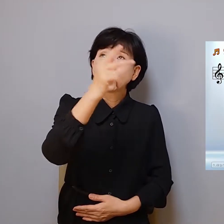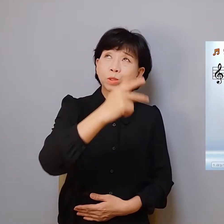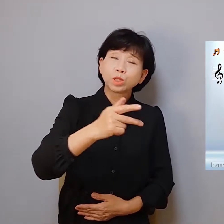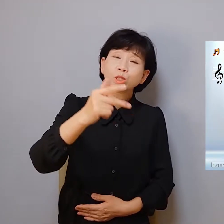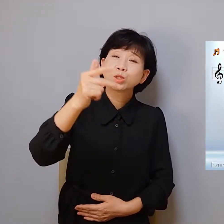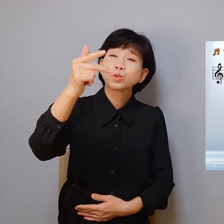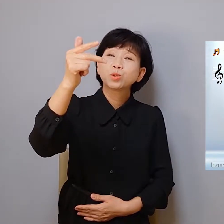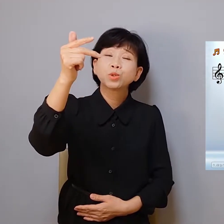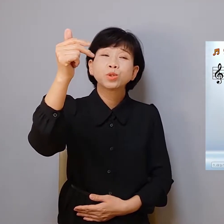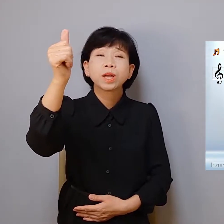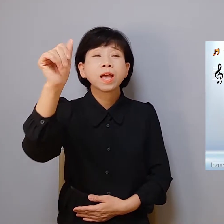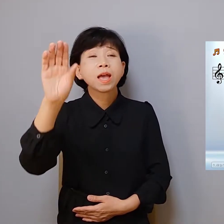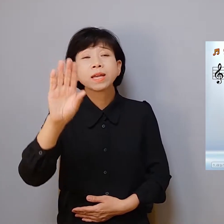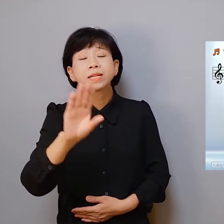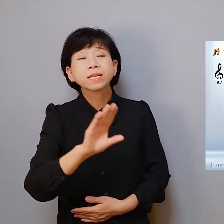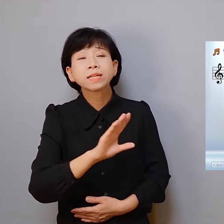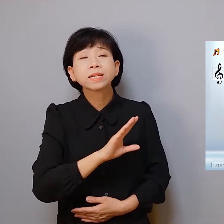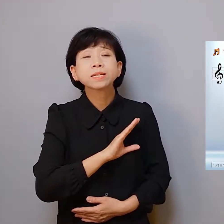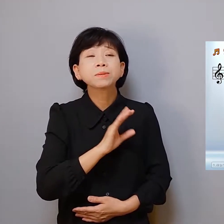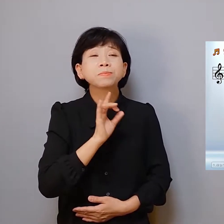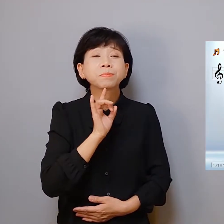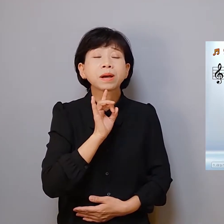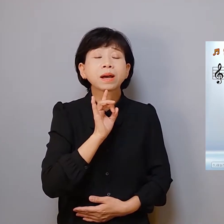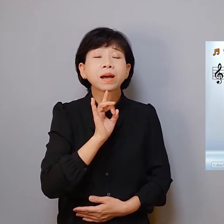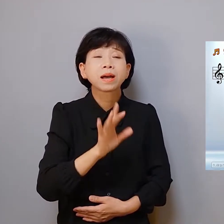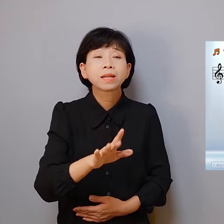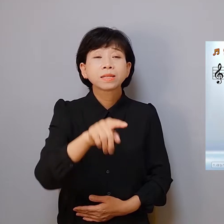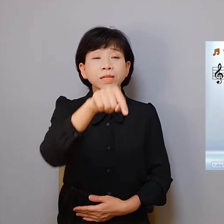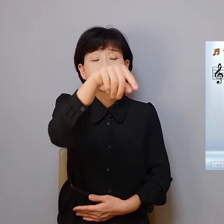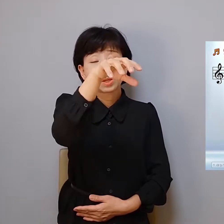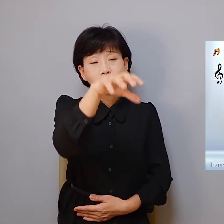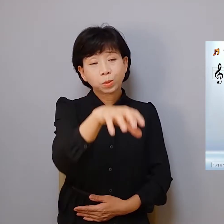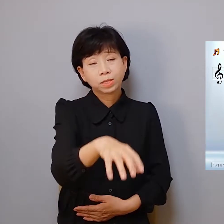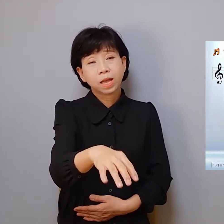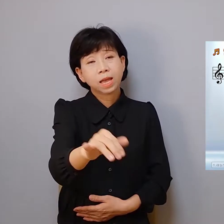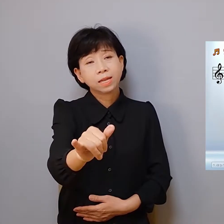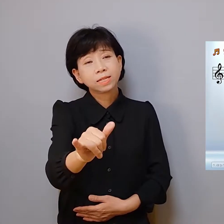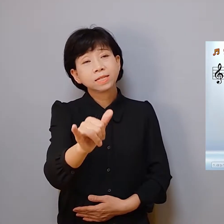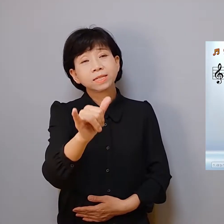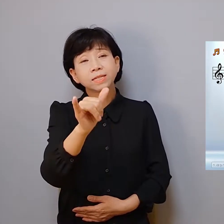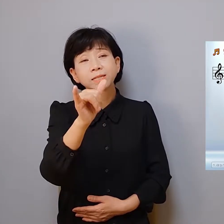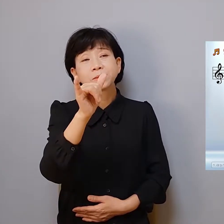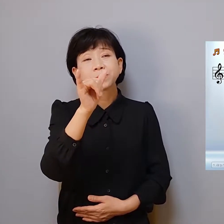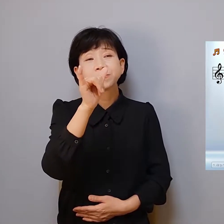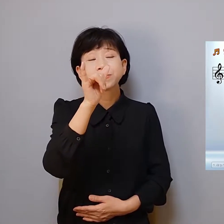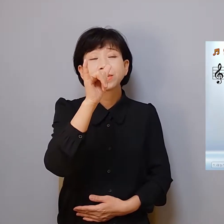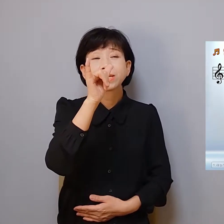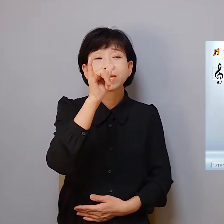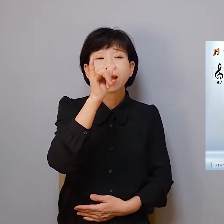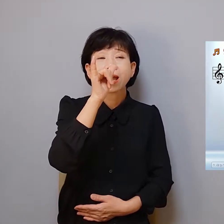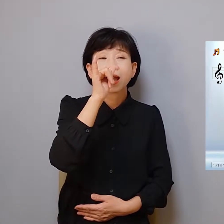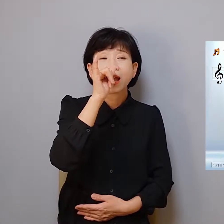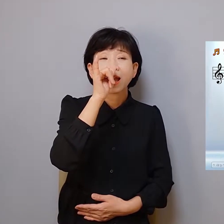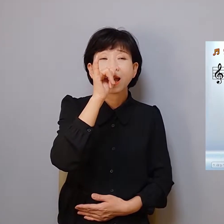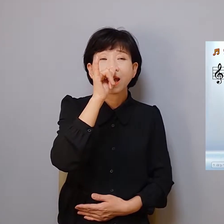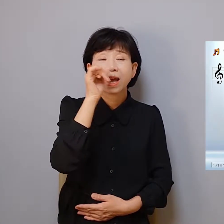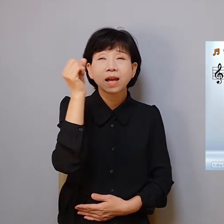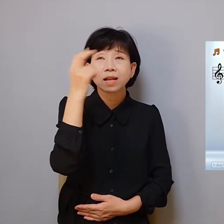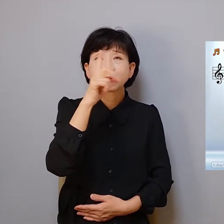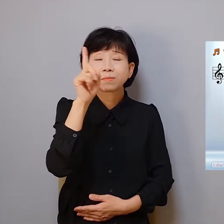이름만이 오직 주의 이름만 이곳에 한 번 더 찬양할까요? 하늘의